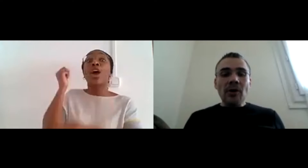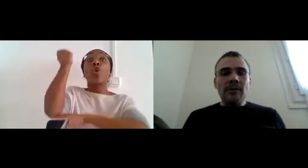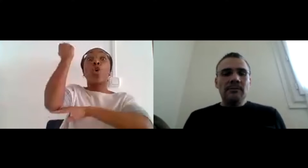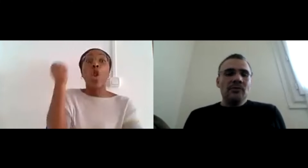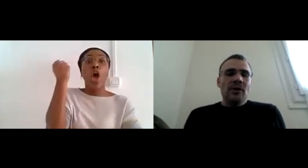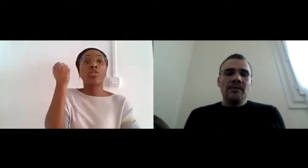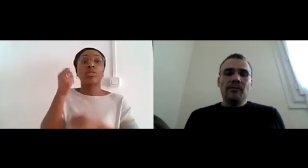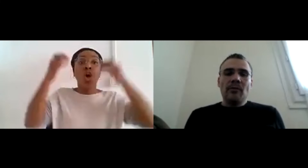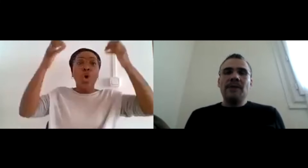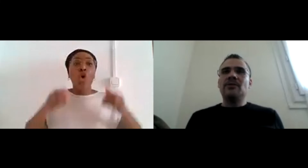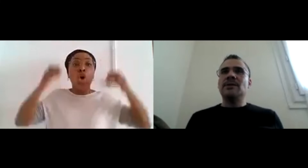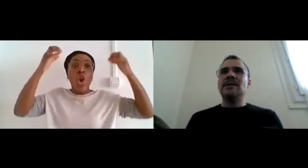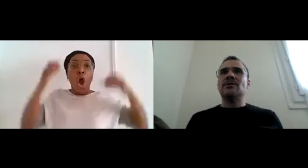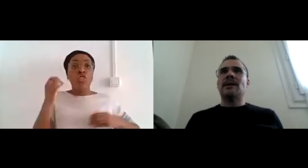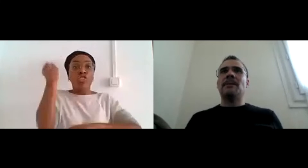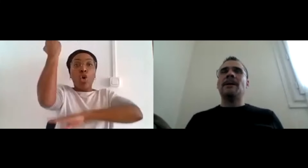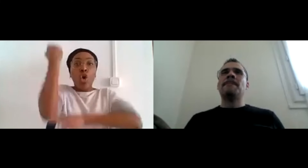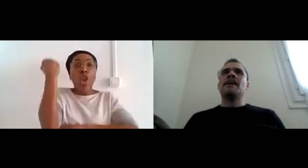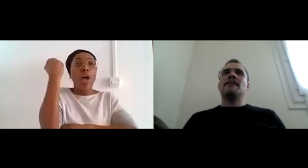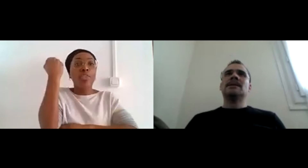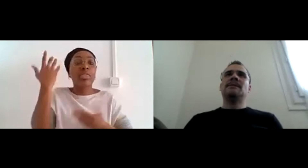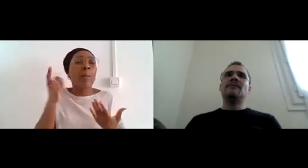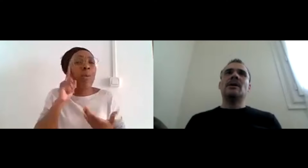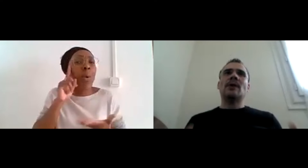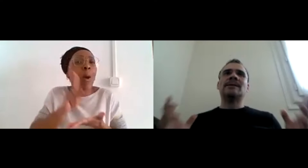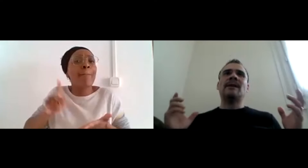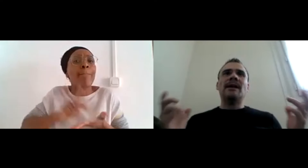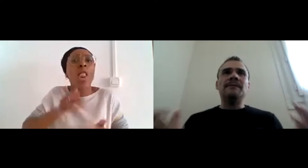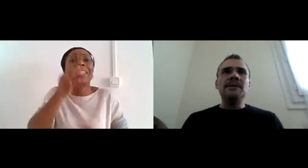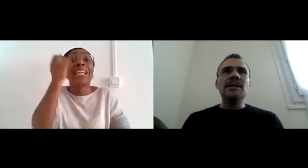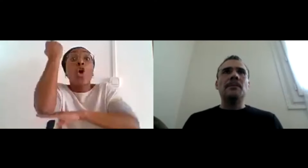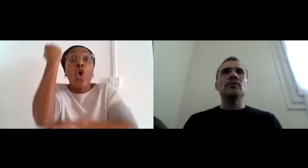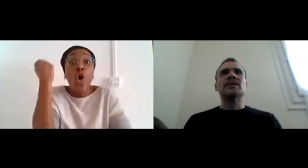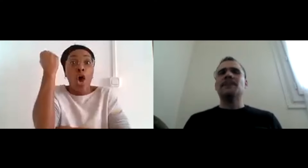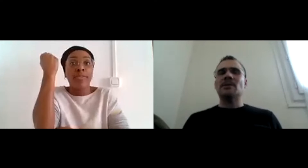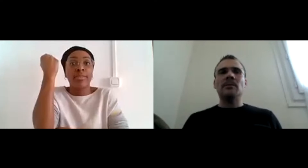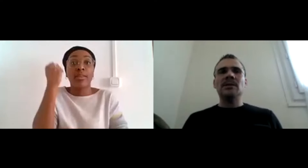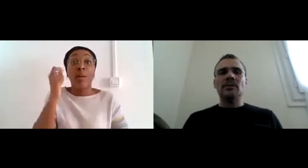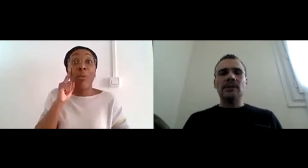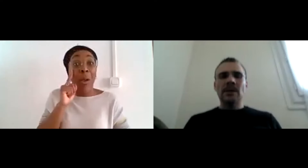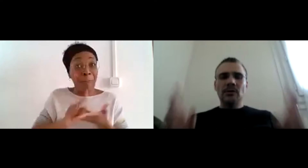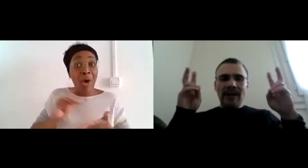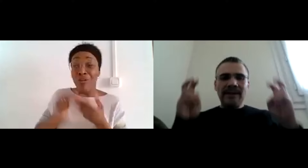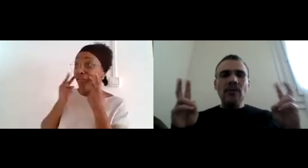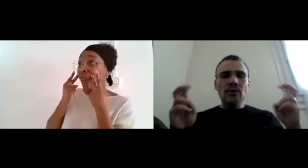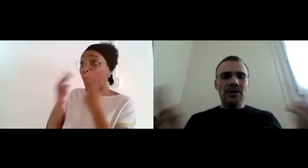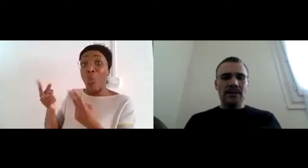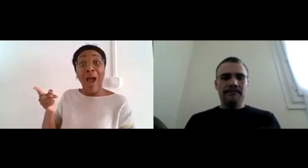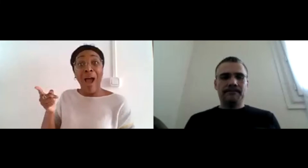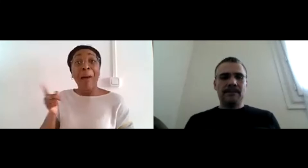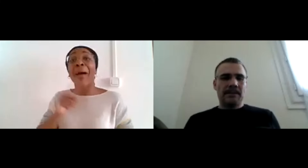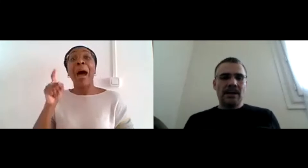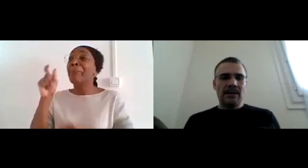Une colonne. Une colonne, pourquoi il va utiliser ce terme-là? Parce qu'il va voir qu'à travers la vie des apôtres, ce n'est pas seulement des gens de la